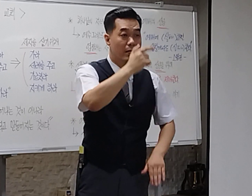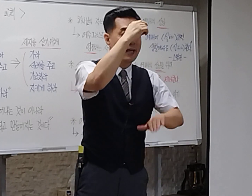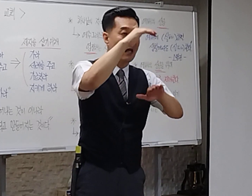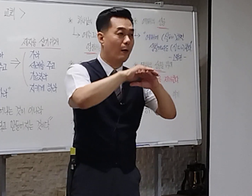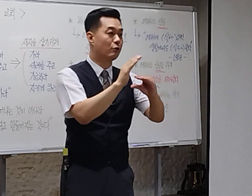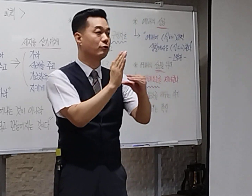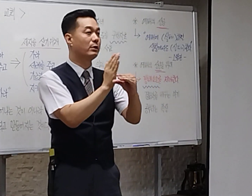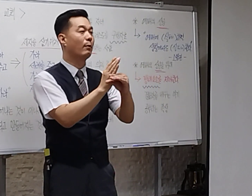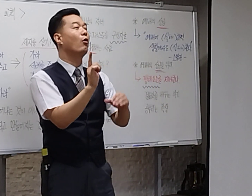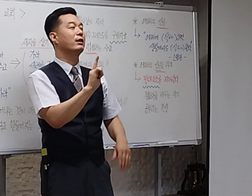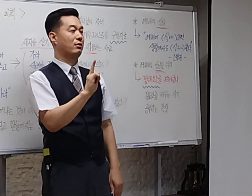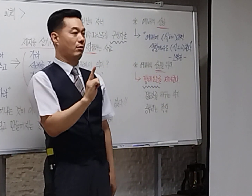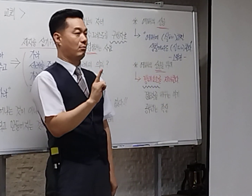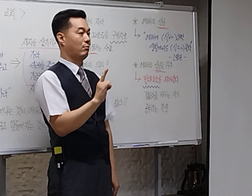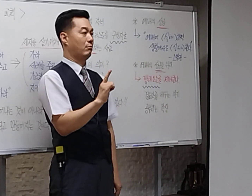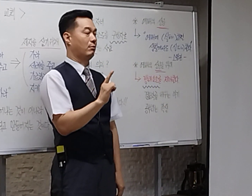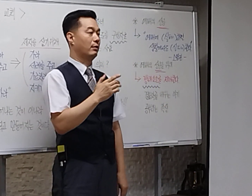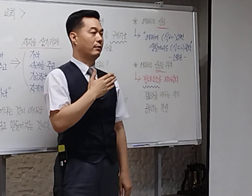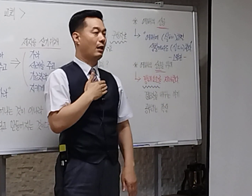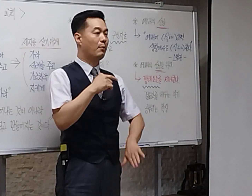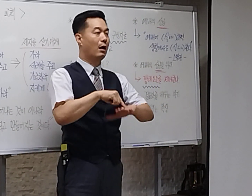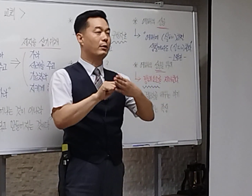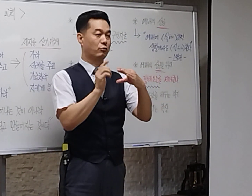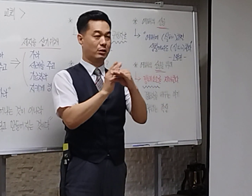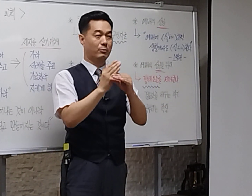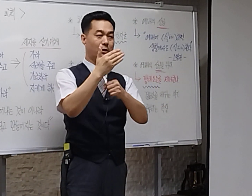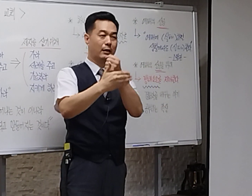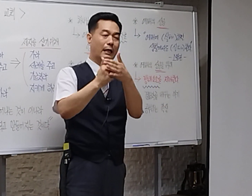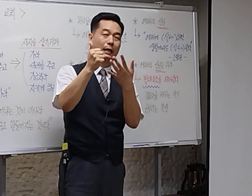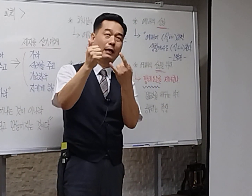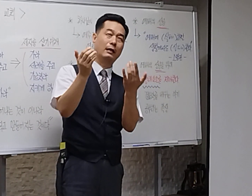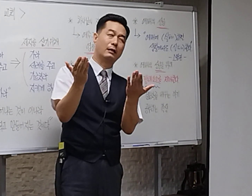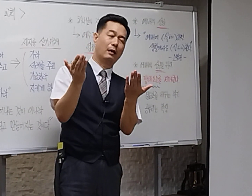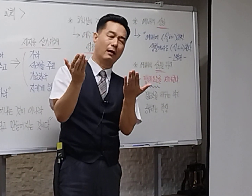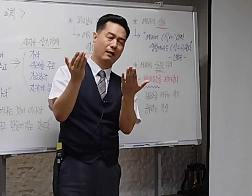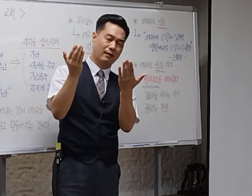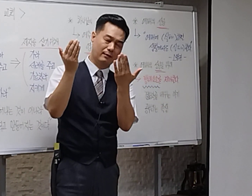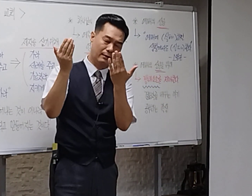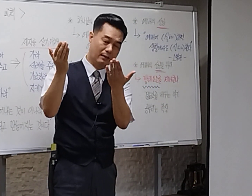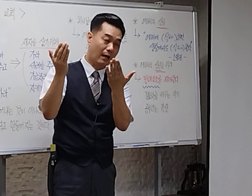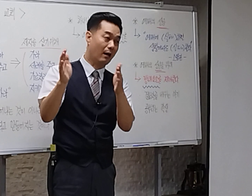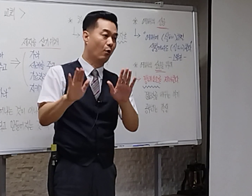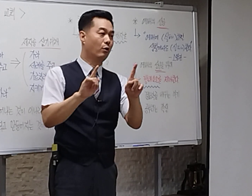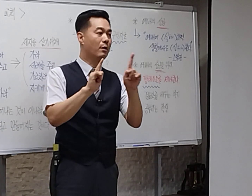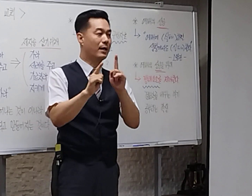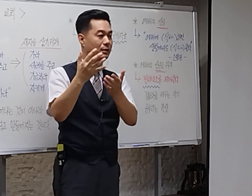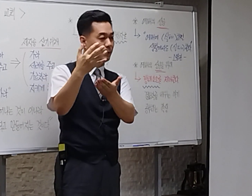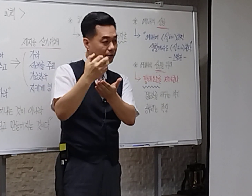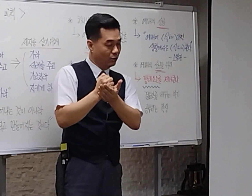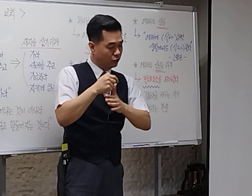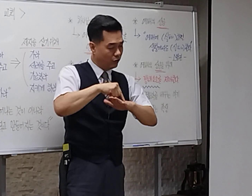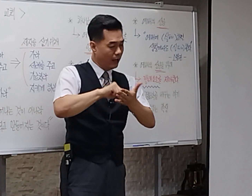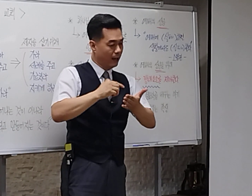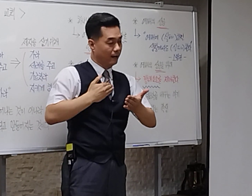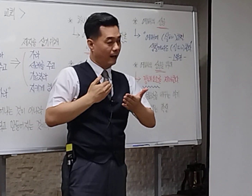우리의 예배의 중심에 뭐가 있어요? 내 마음의 중심을 하나님께 드린다. 오늘 말씀 받은 것 중에